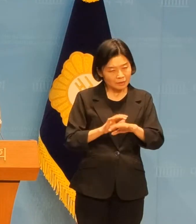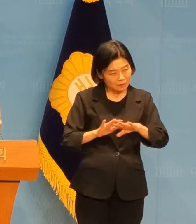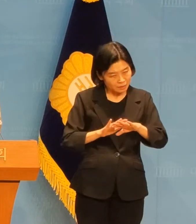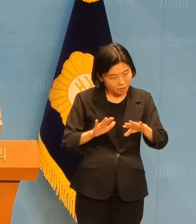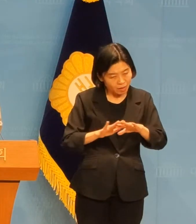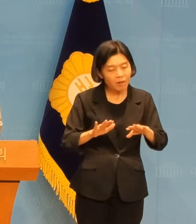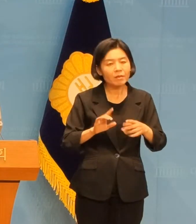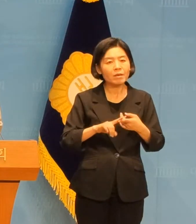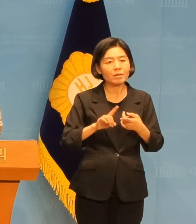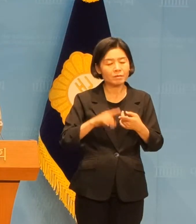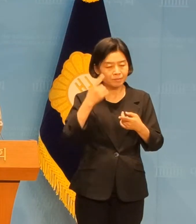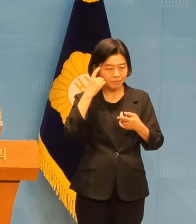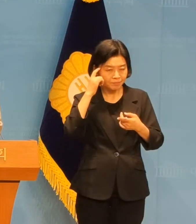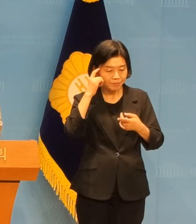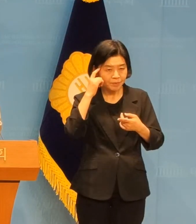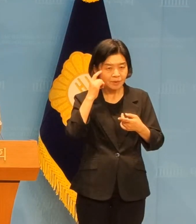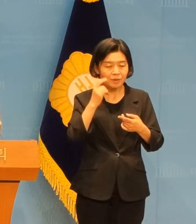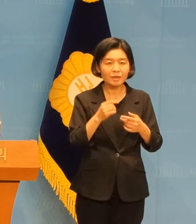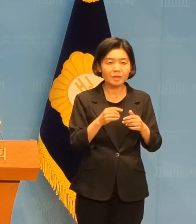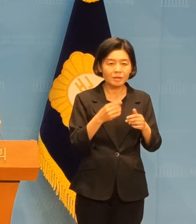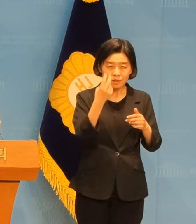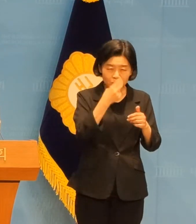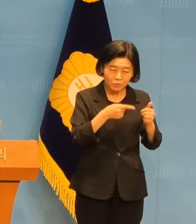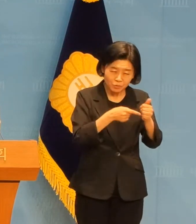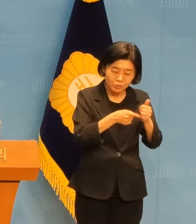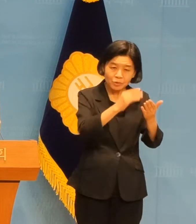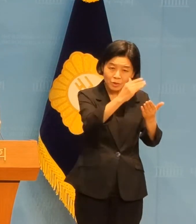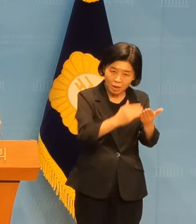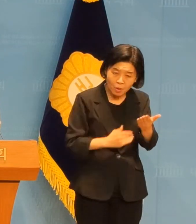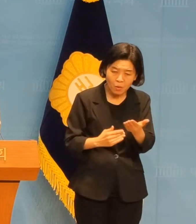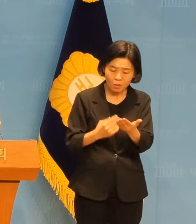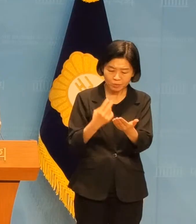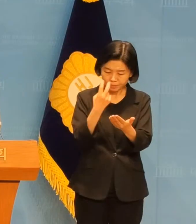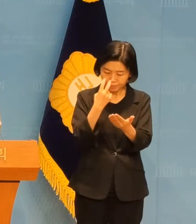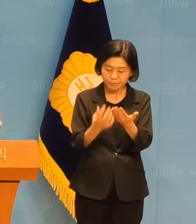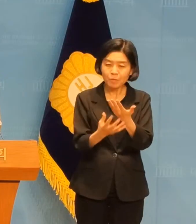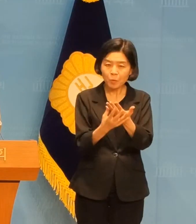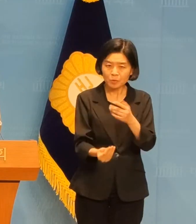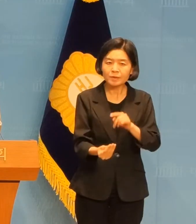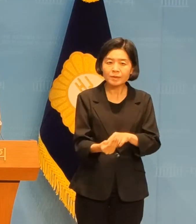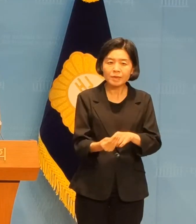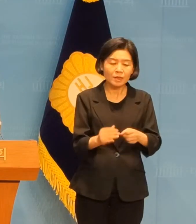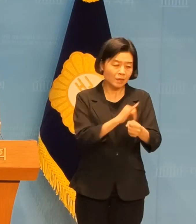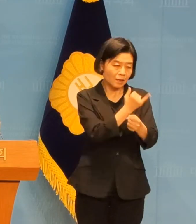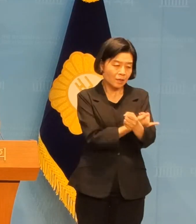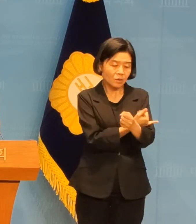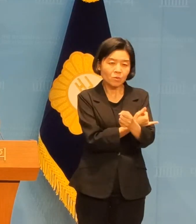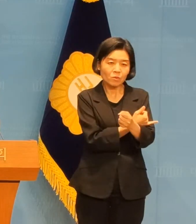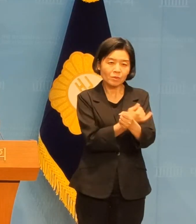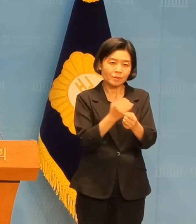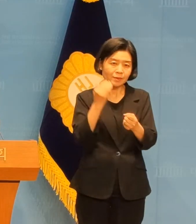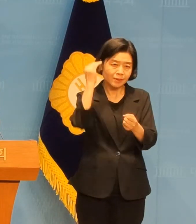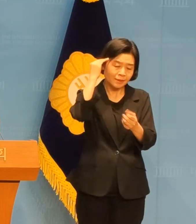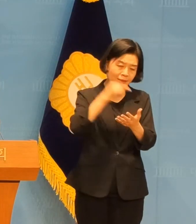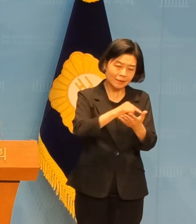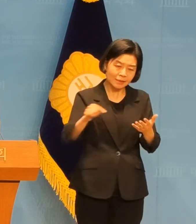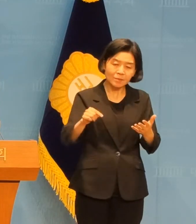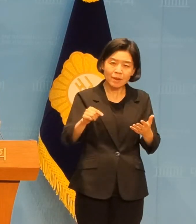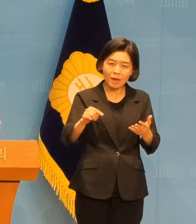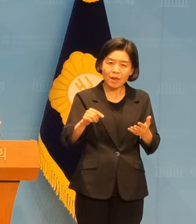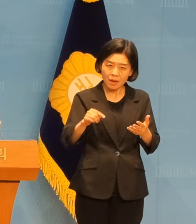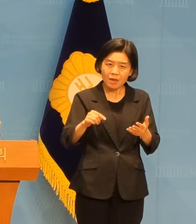된 피의자 신문 조서를 열람 복사하고 그 다음에 인권 침해적인 수사 상황에 대해서